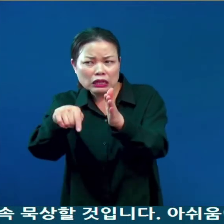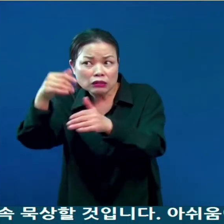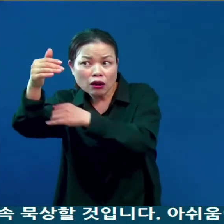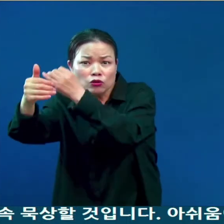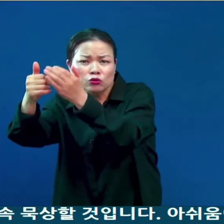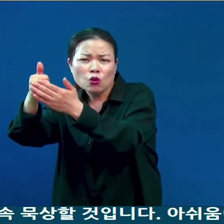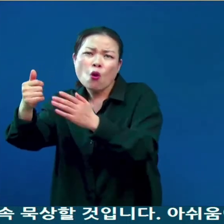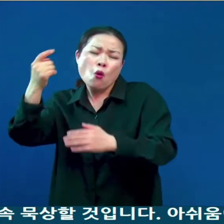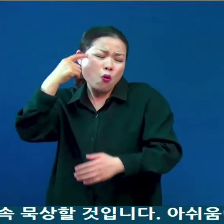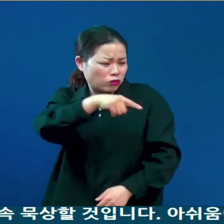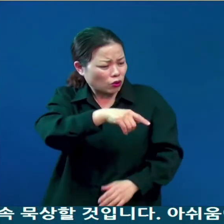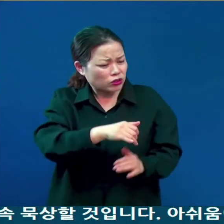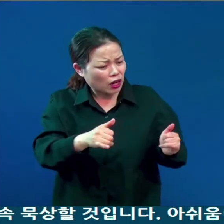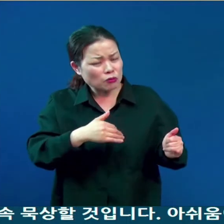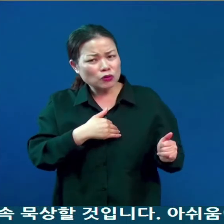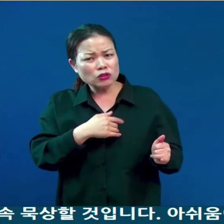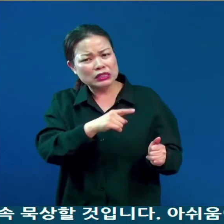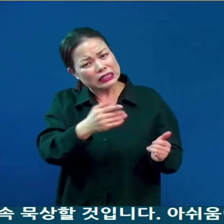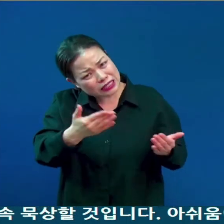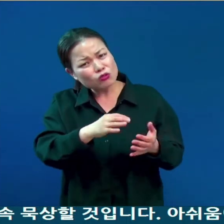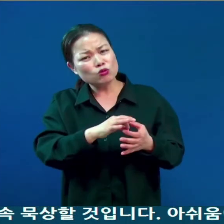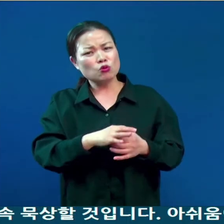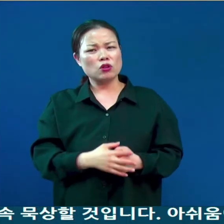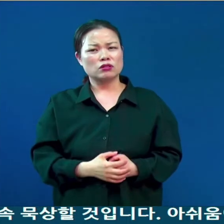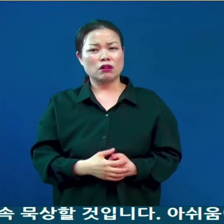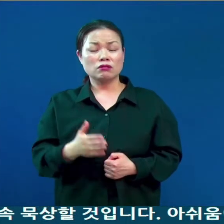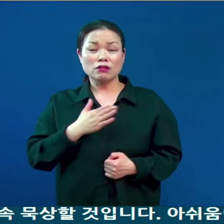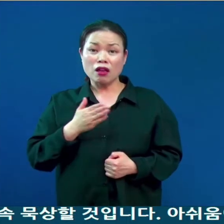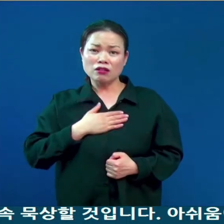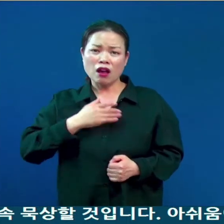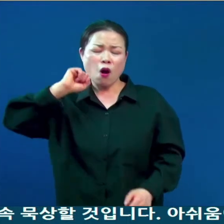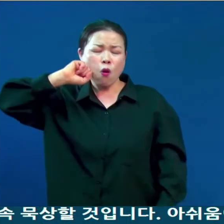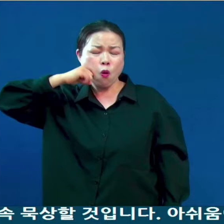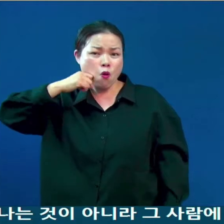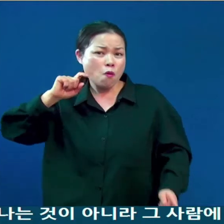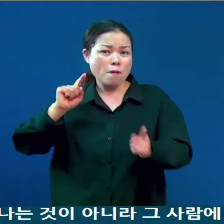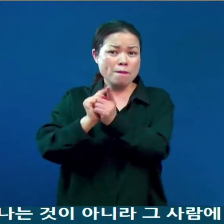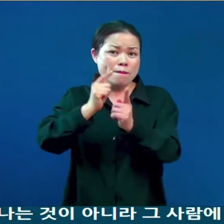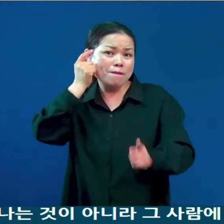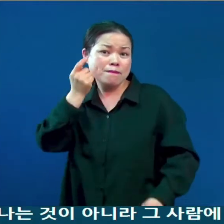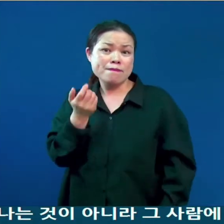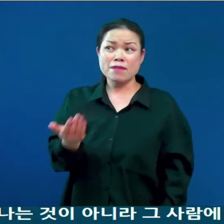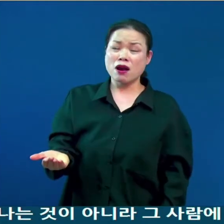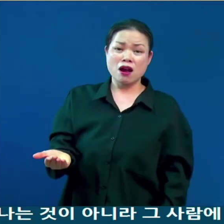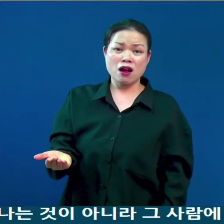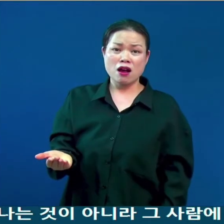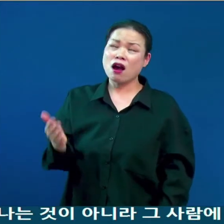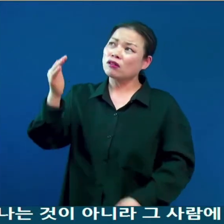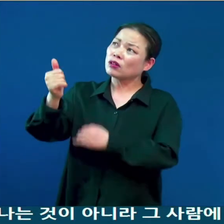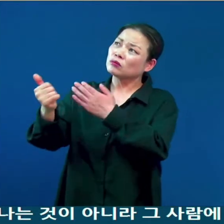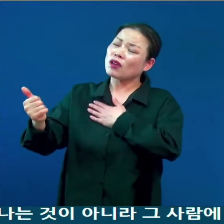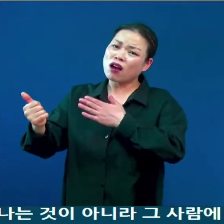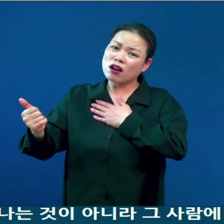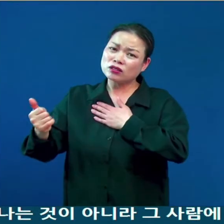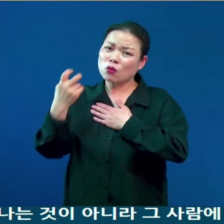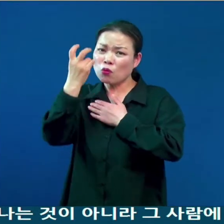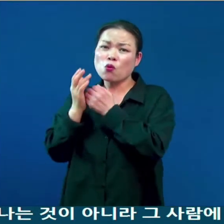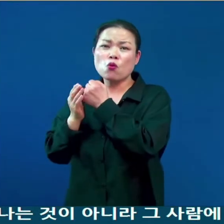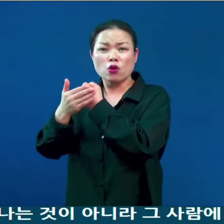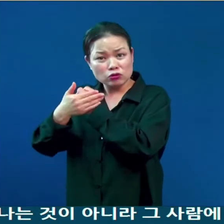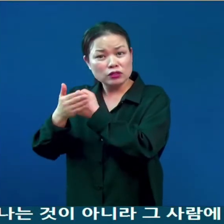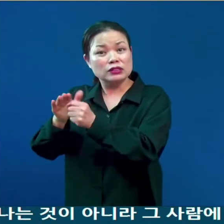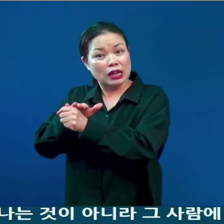하나님 왜 저 사람을 통해서, 왜 이 일을 통해서 나에게 이런 어려운 일을 주십니까? 하나님 정말 나를 보호하시고